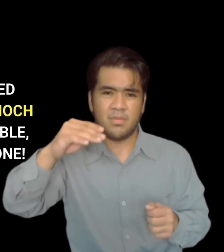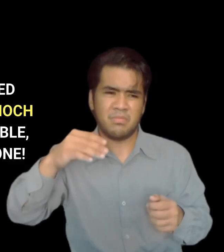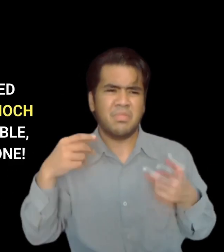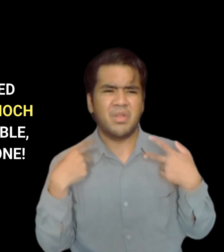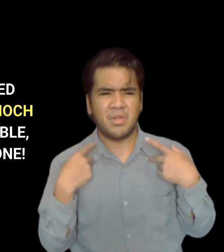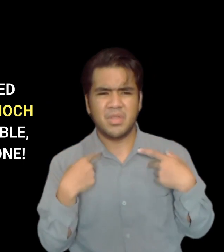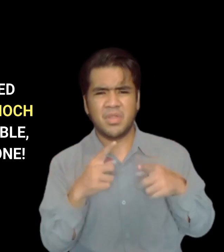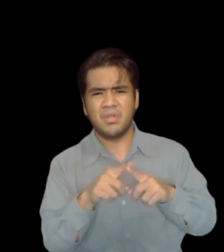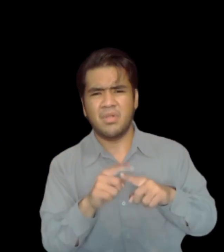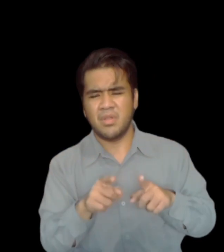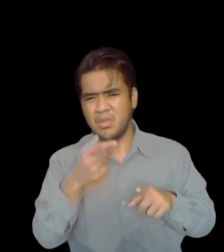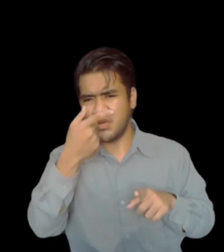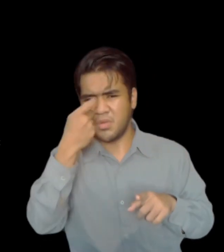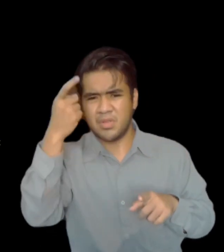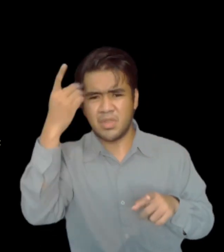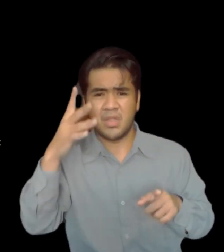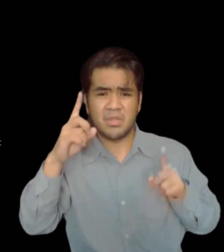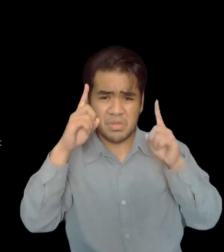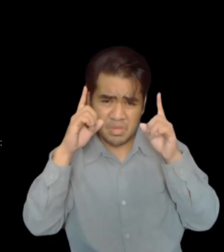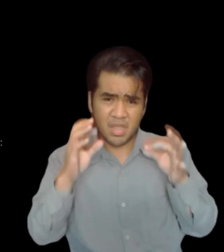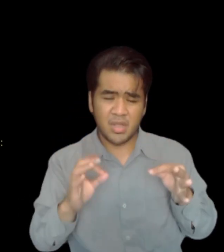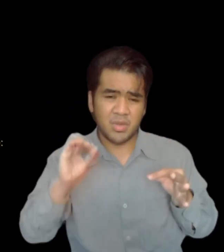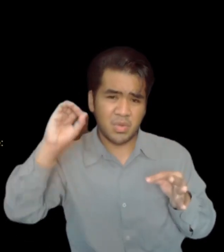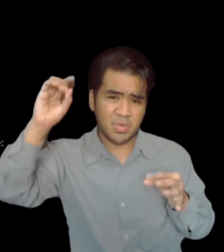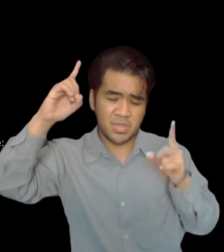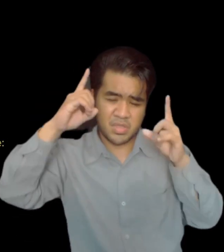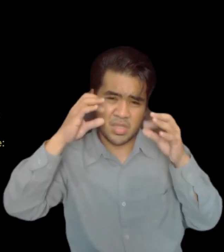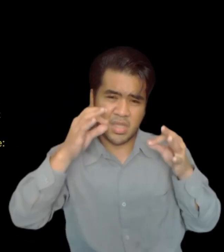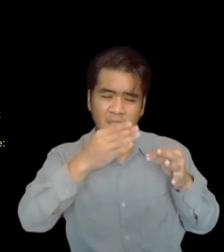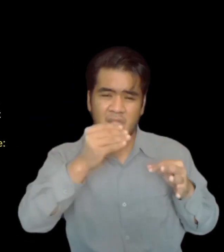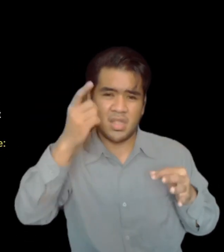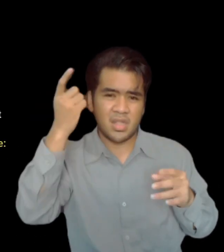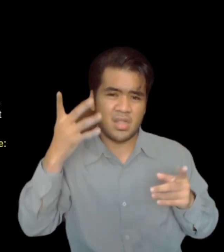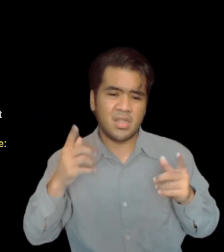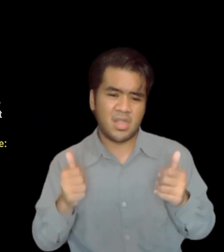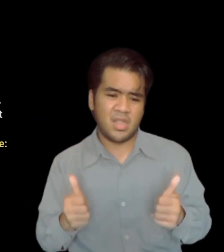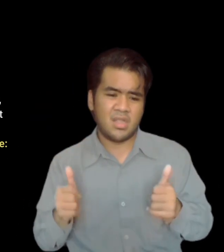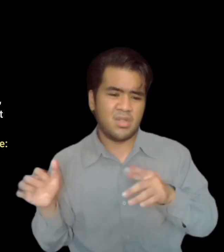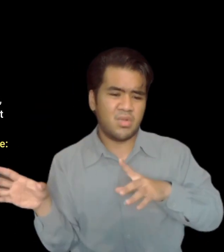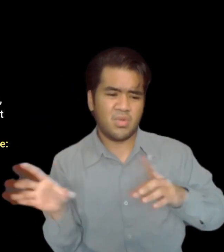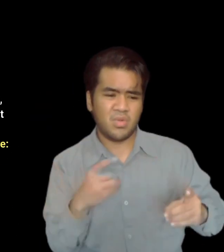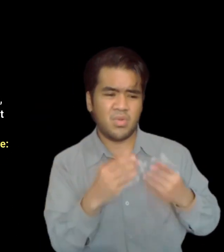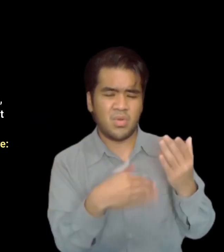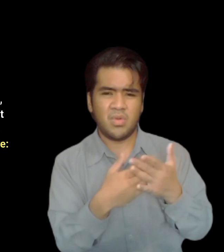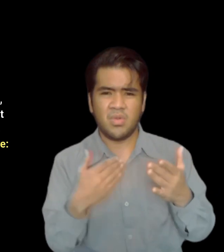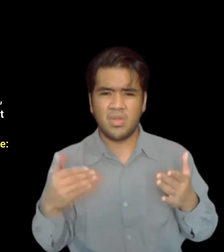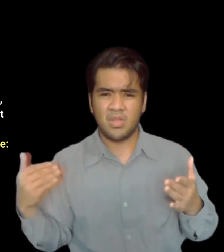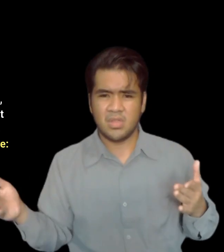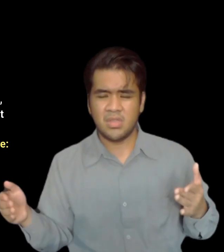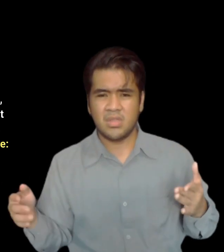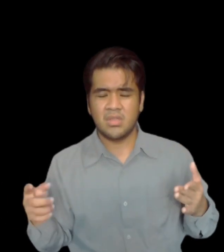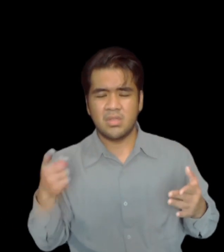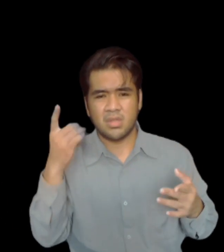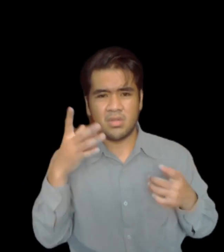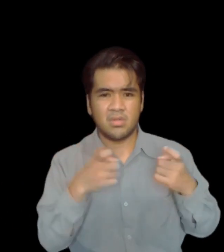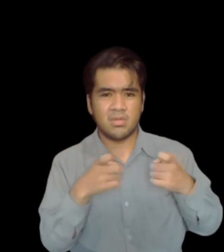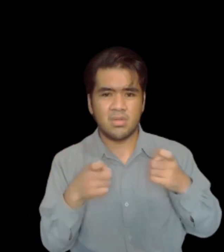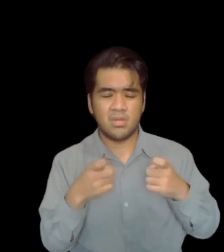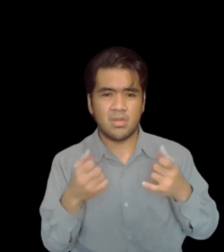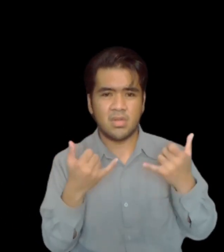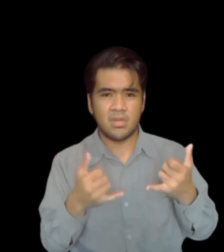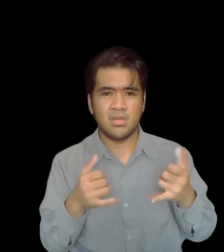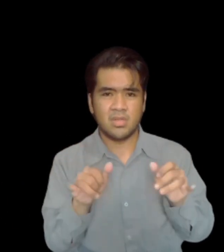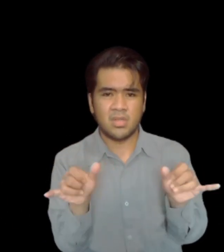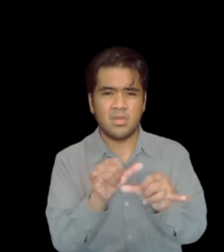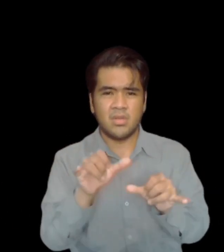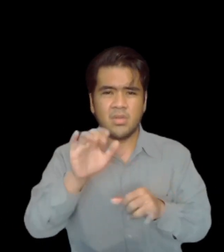Enoch, ito ay mangyayari sapagkat tiyak na magaganap ang lahat ng kanyang balak at magagawa niya ang lahat ng gusto niyang gawin. Sa makatuwid,